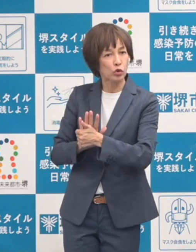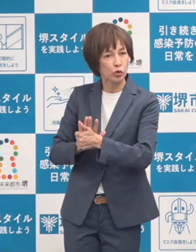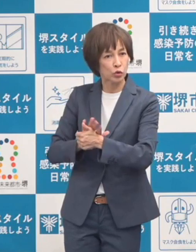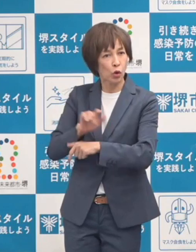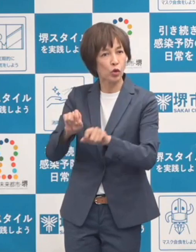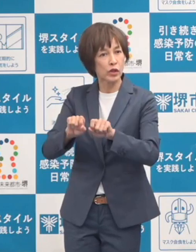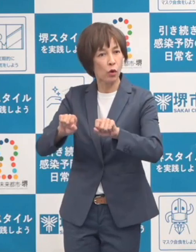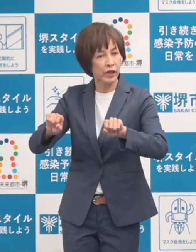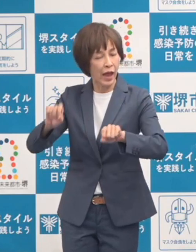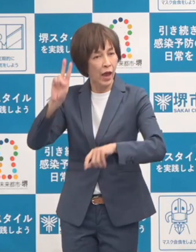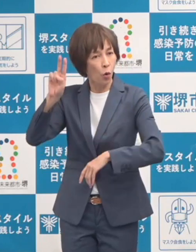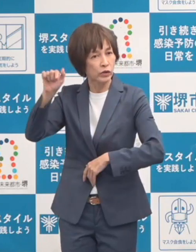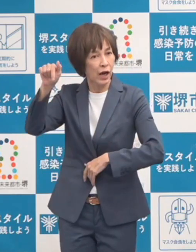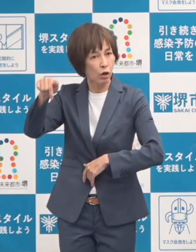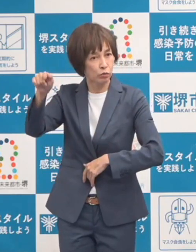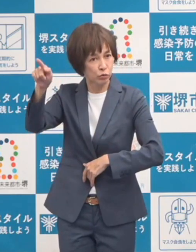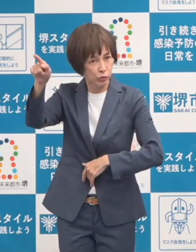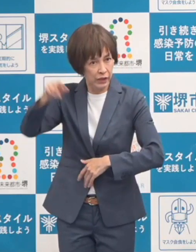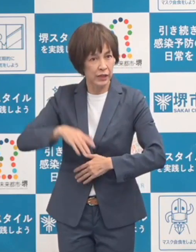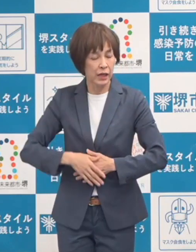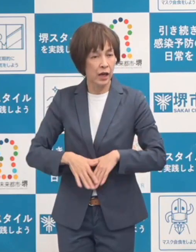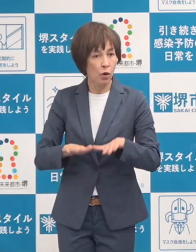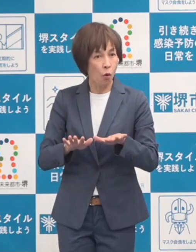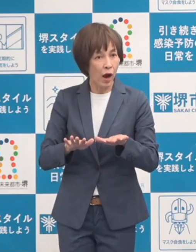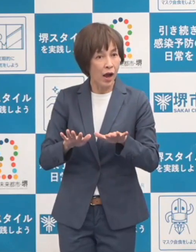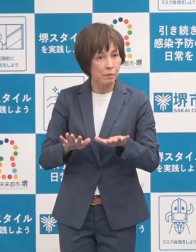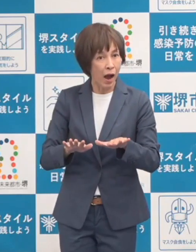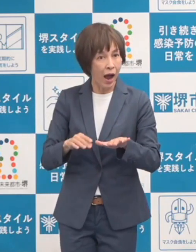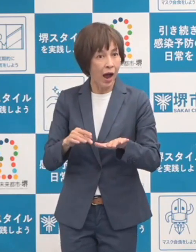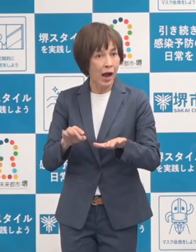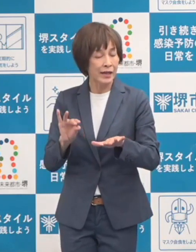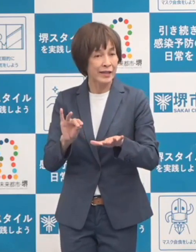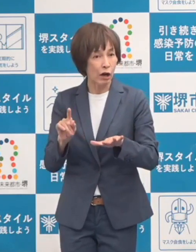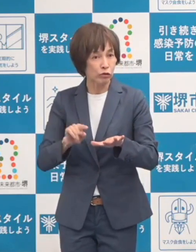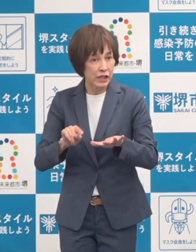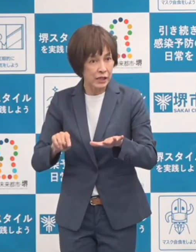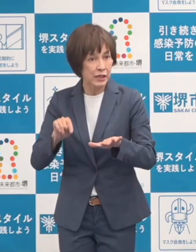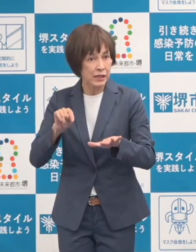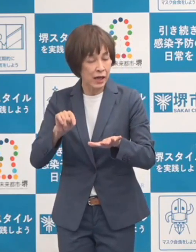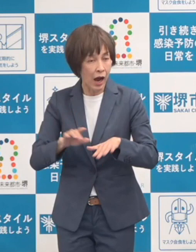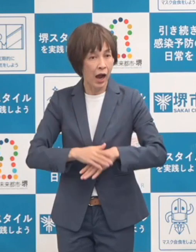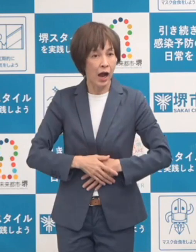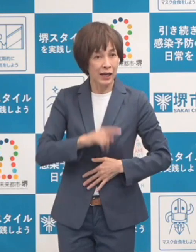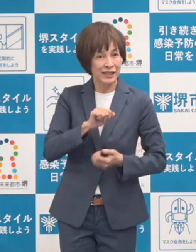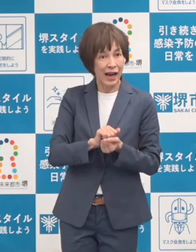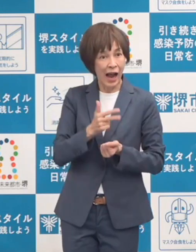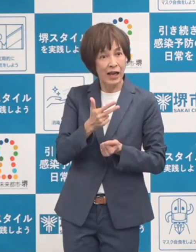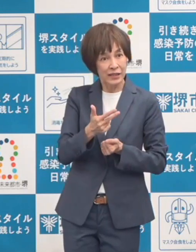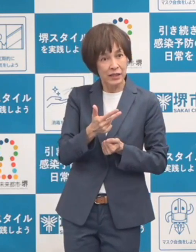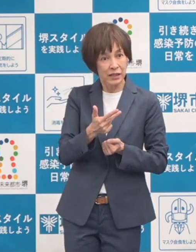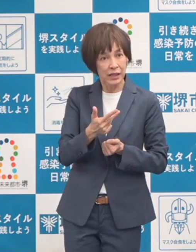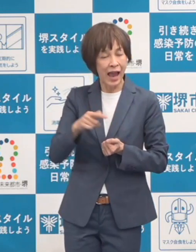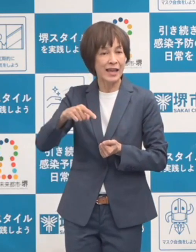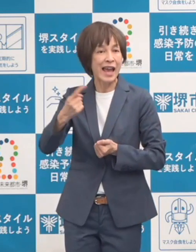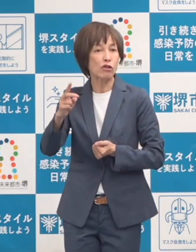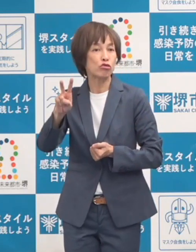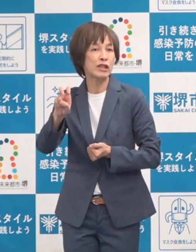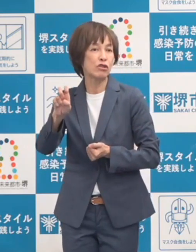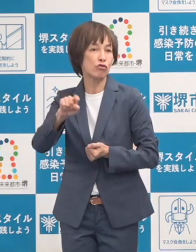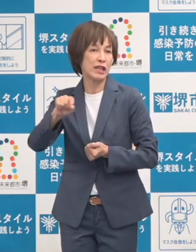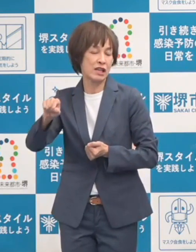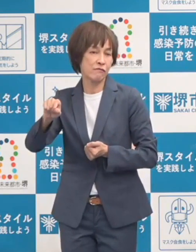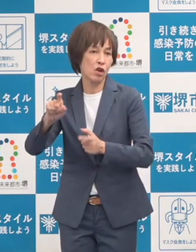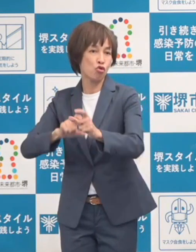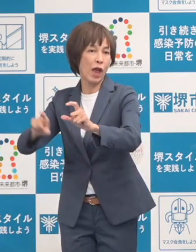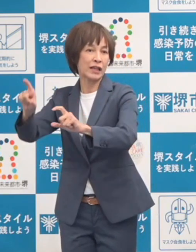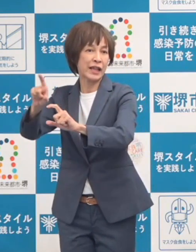ね、大阪府に今回今の100人の枠というところを堺市の分も含めて120人に増やしていただく